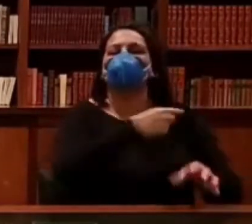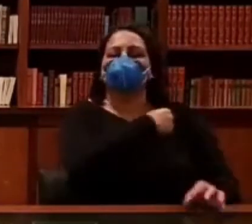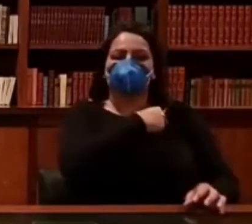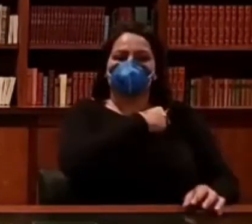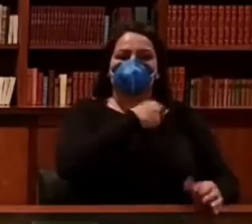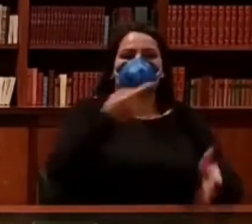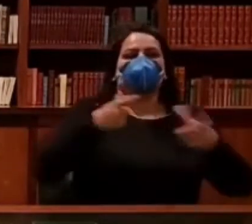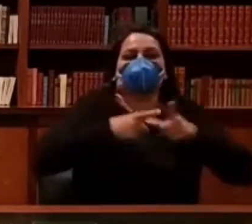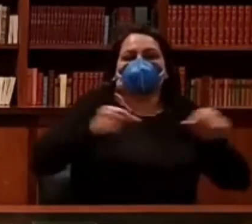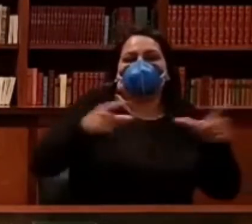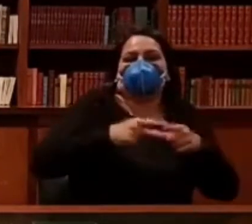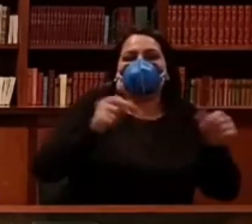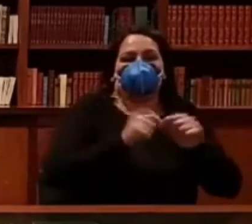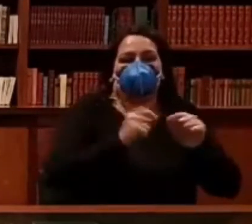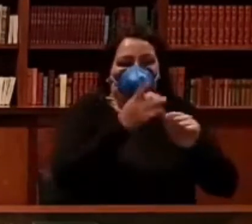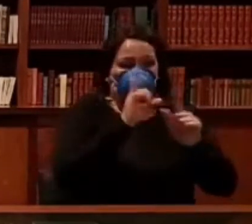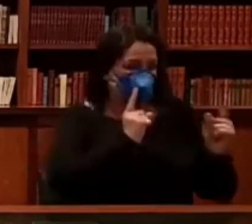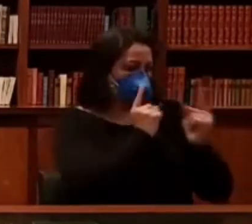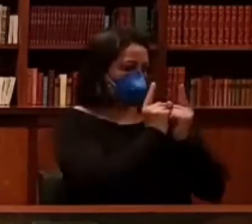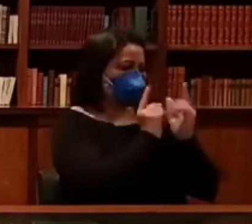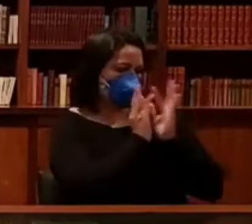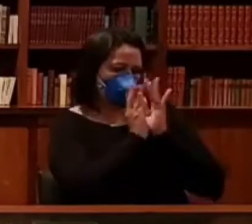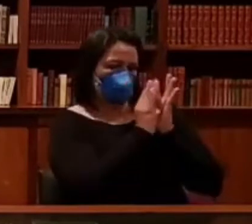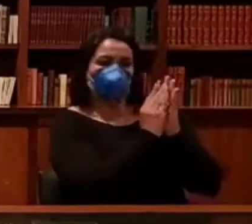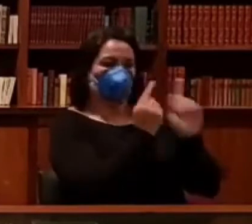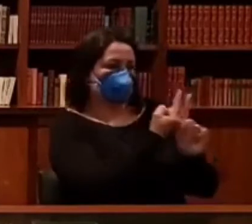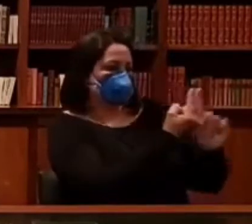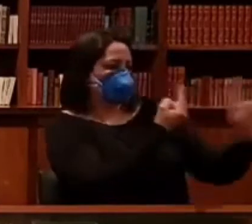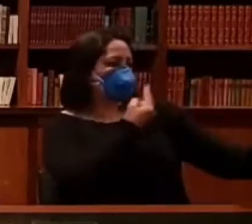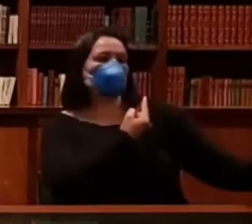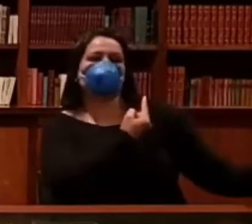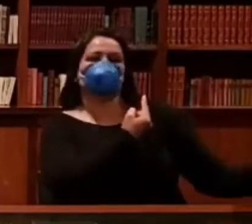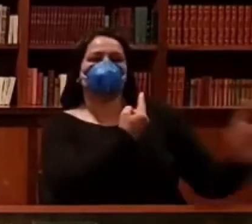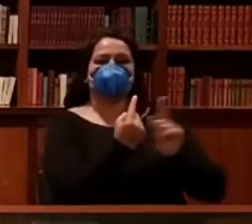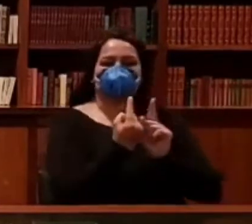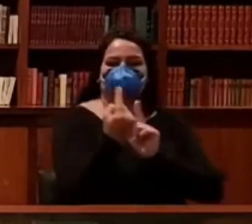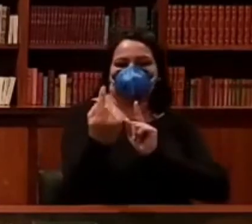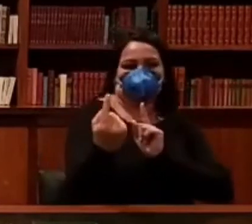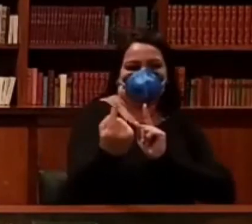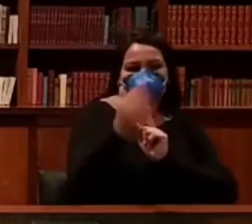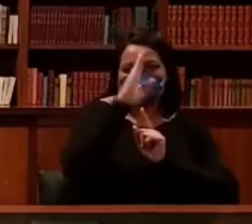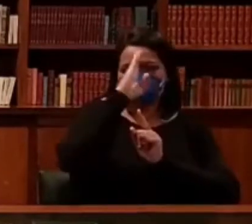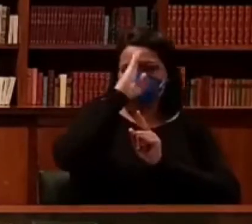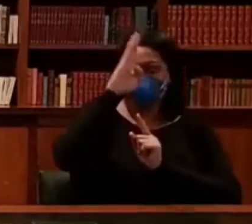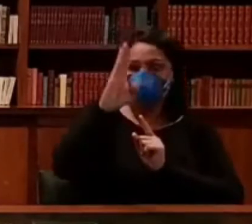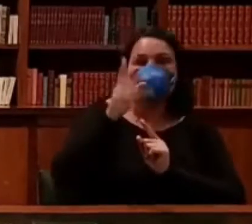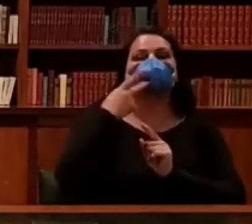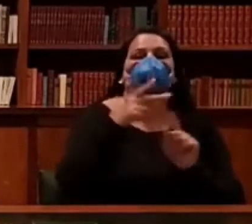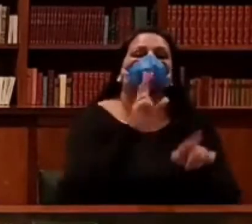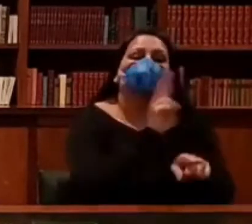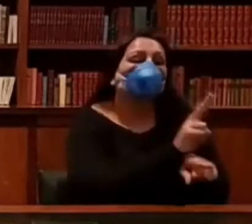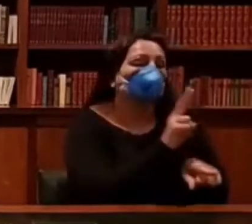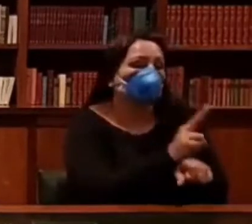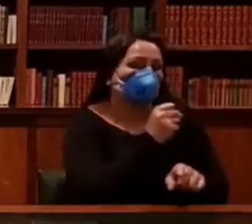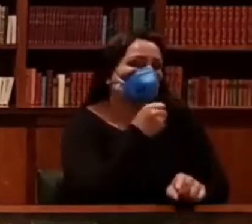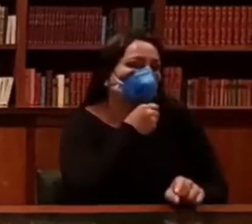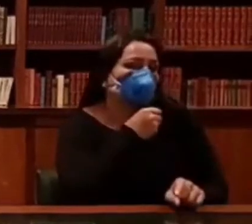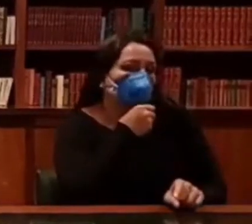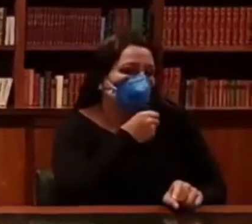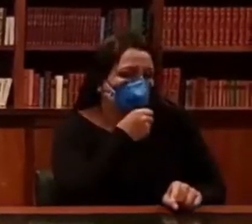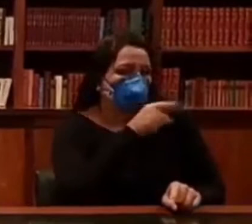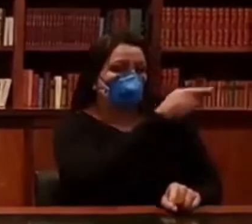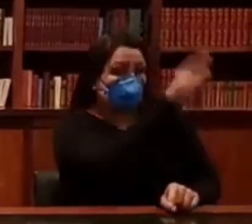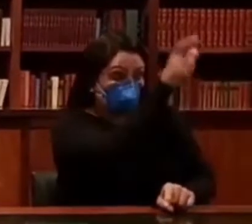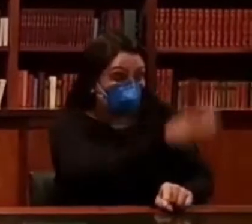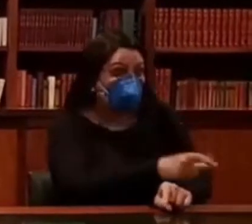fazendo? Distanciamento de pessoas, pedindo principalmente para as pessoas, vamos cuidar dos idosos, porque são eles os